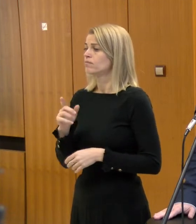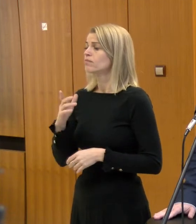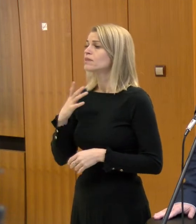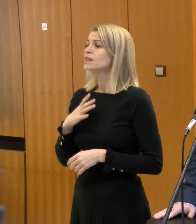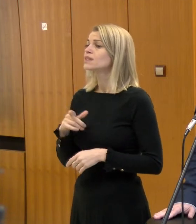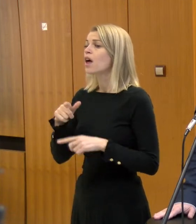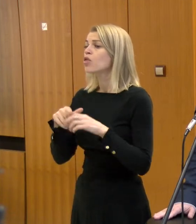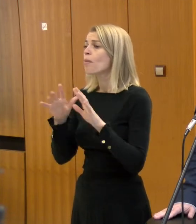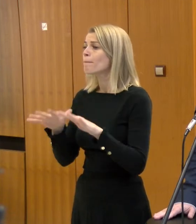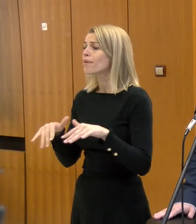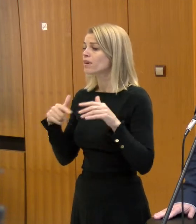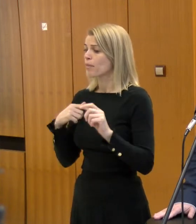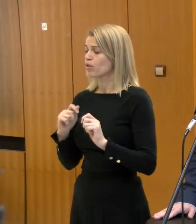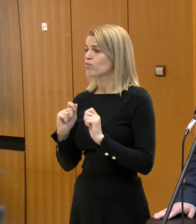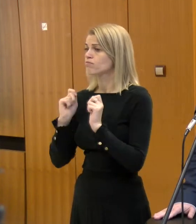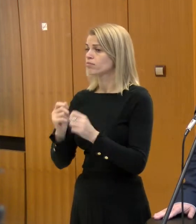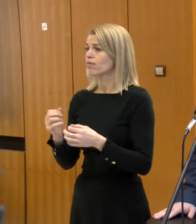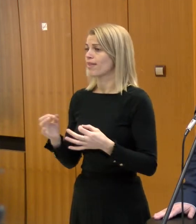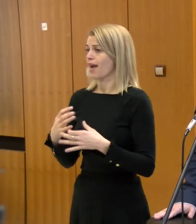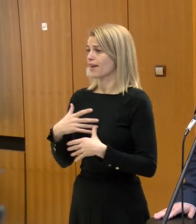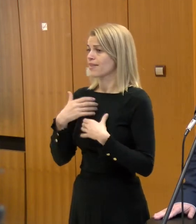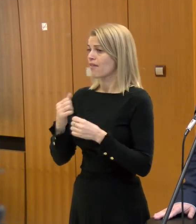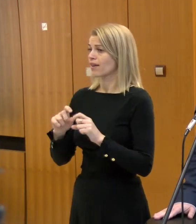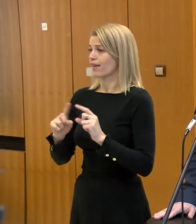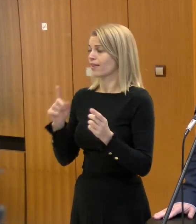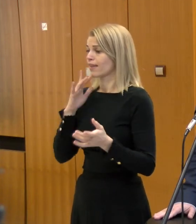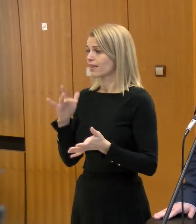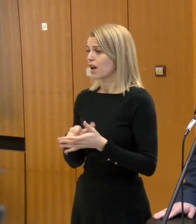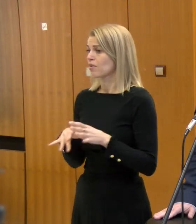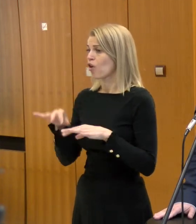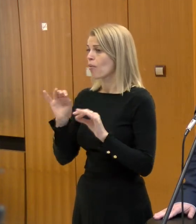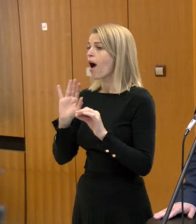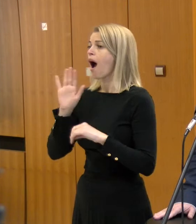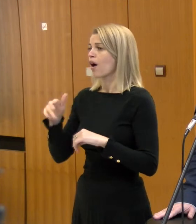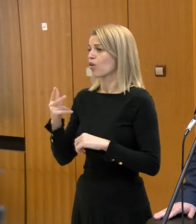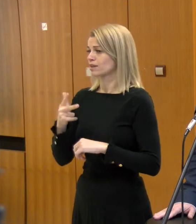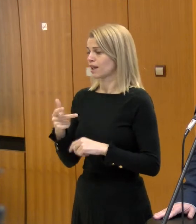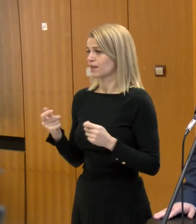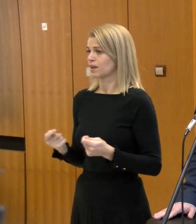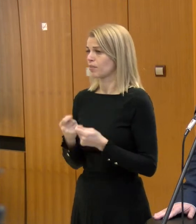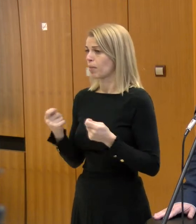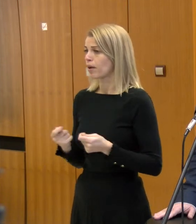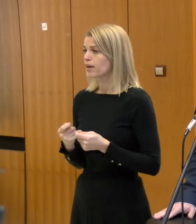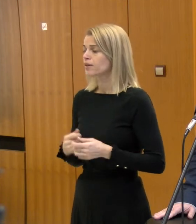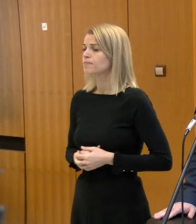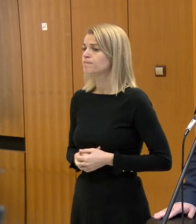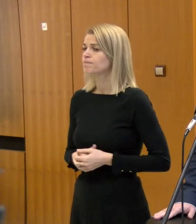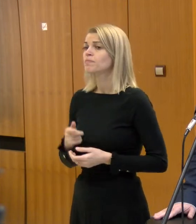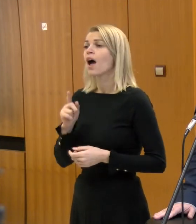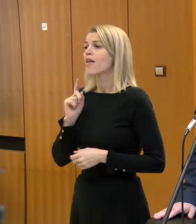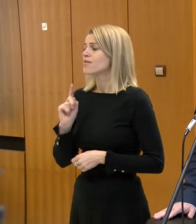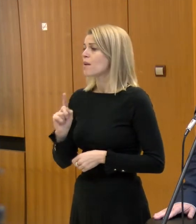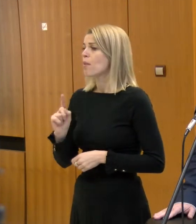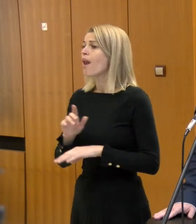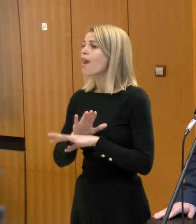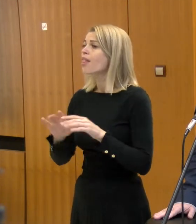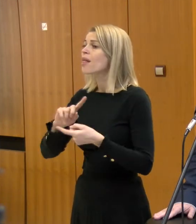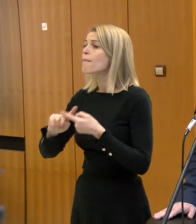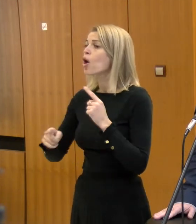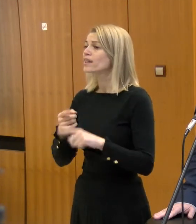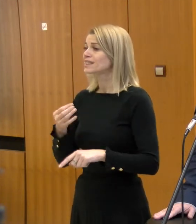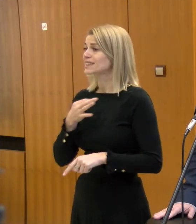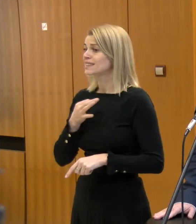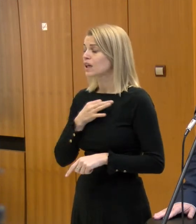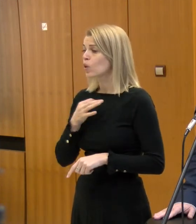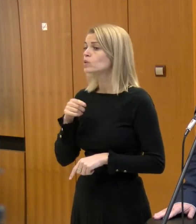niekto dať do parlamentu nejaký návrh o inom termíne volieb, ako je 30. september a nemá byť z toho iba politický